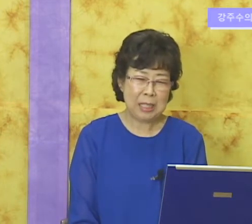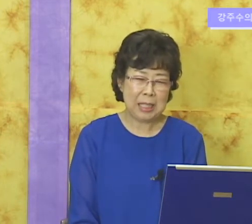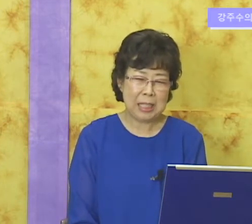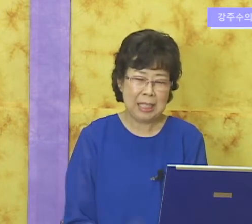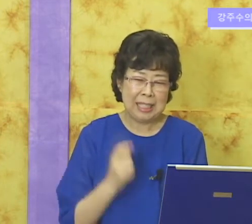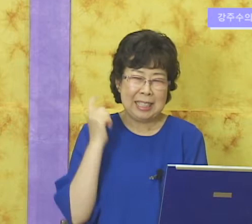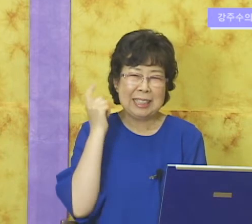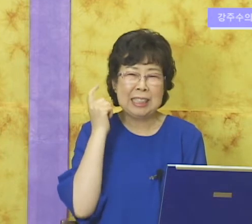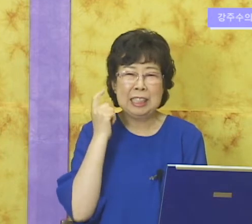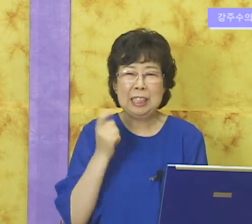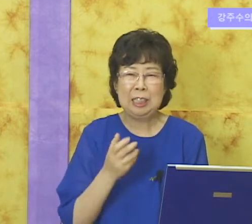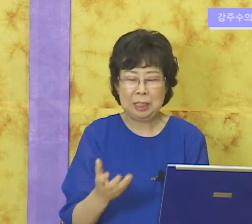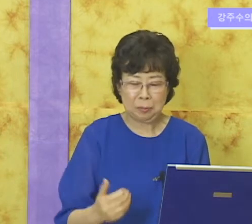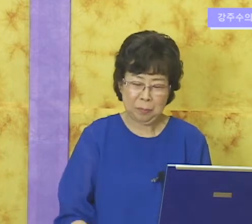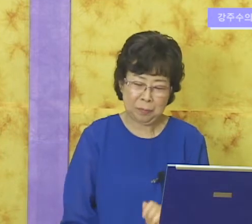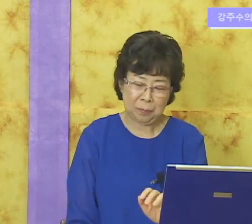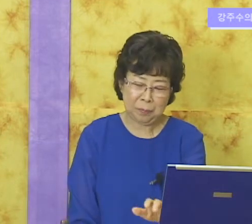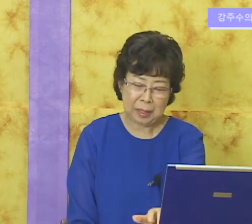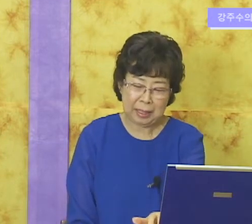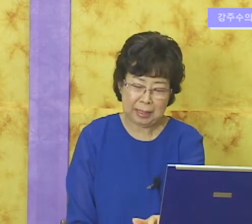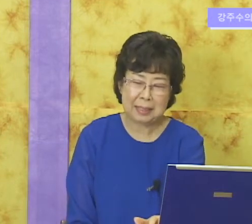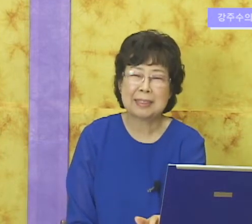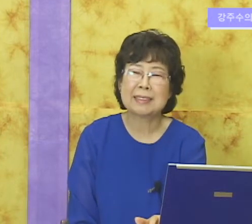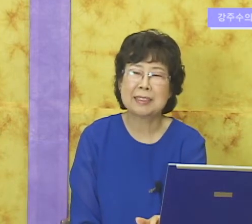우리 듣는